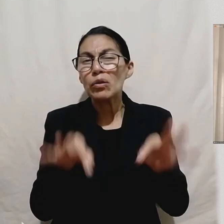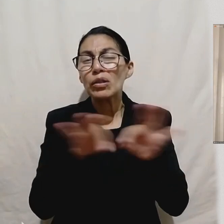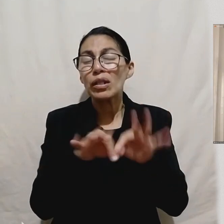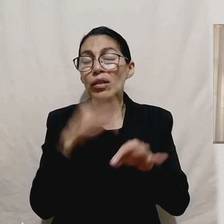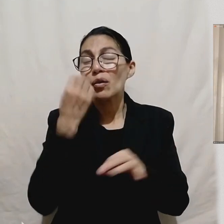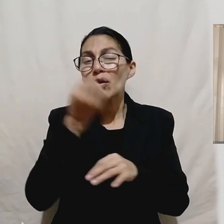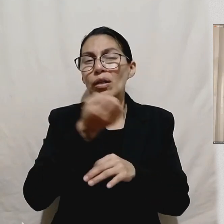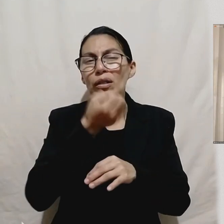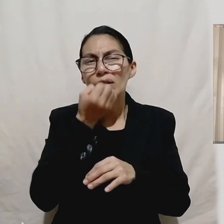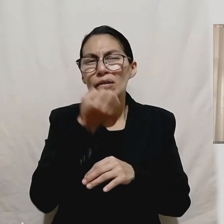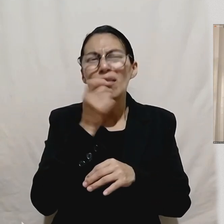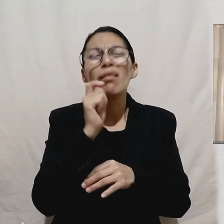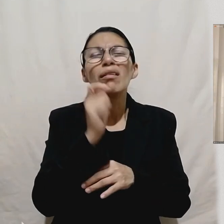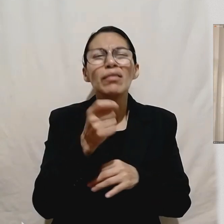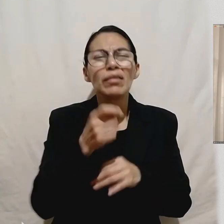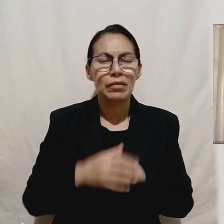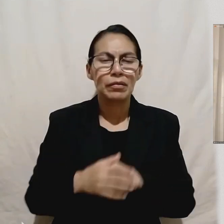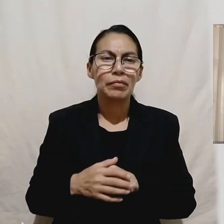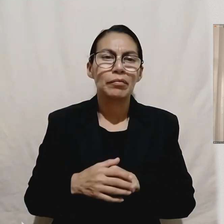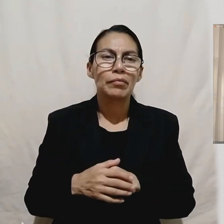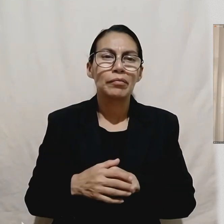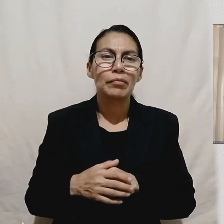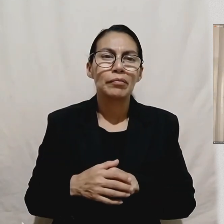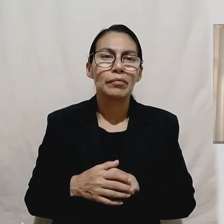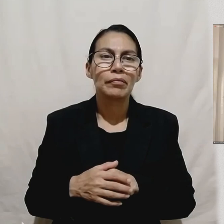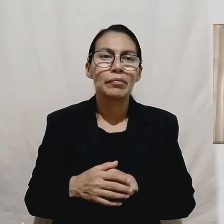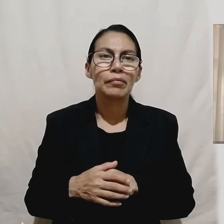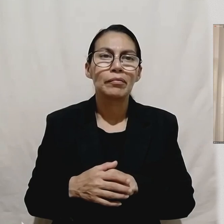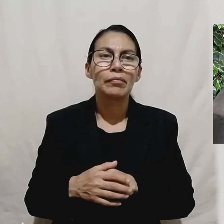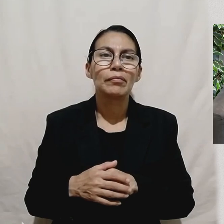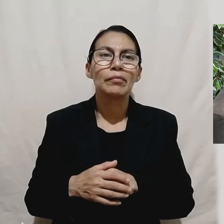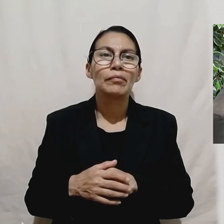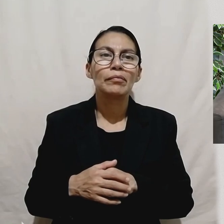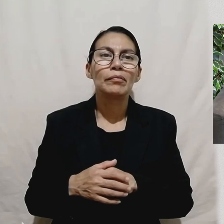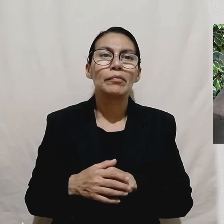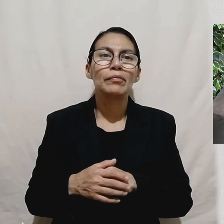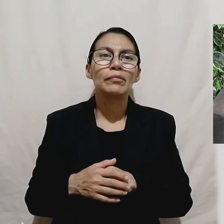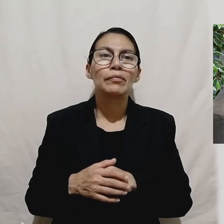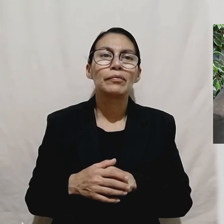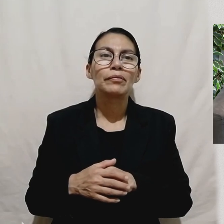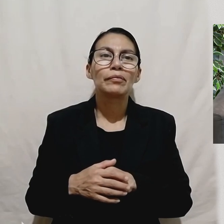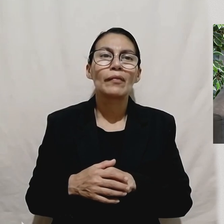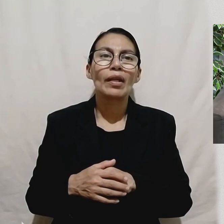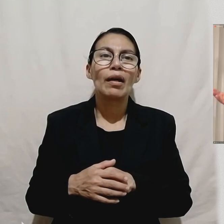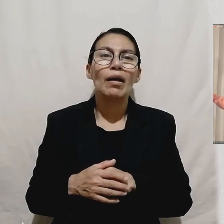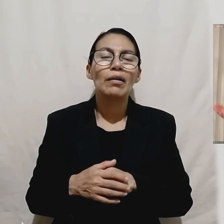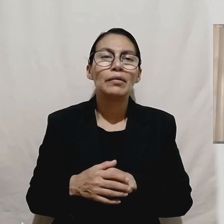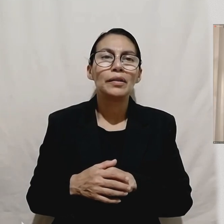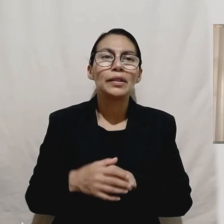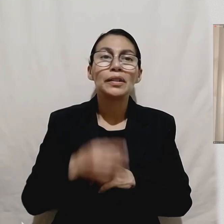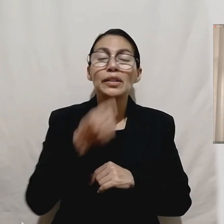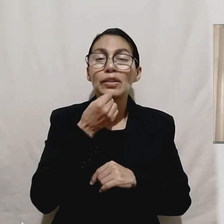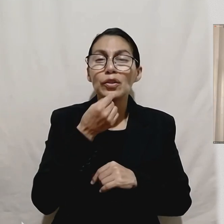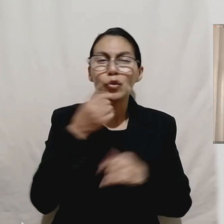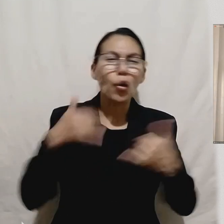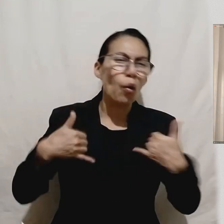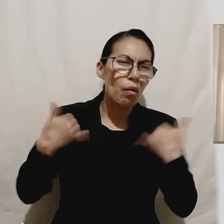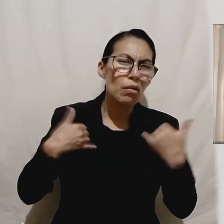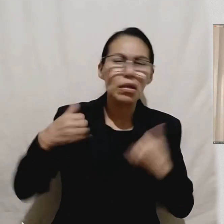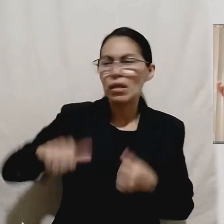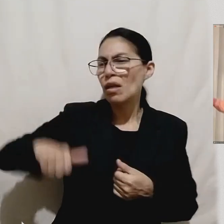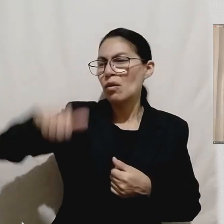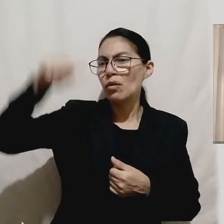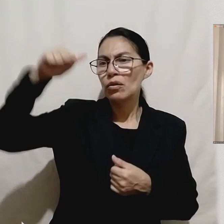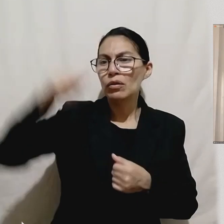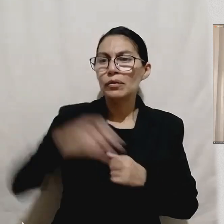importante sobre la oración qué les dirías que están escuchando a los niños